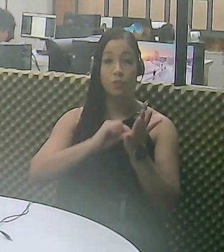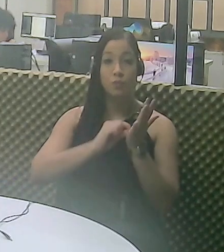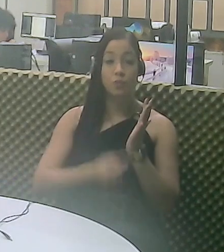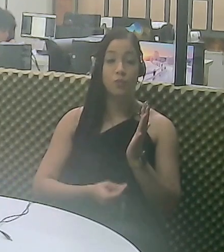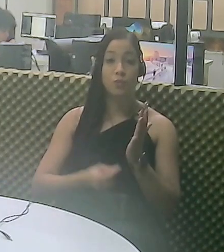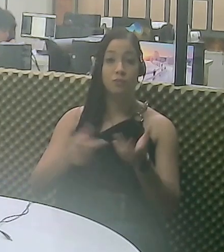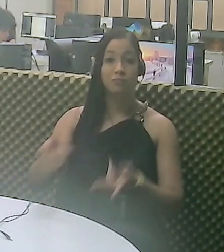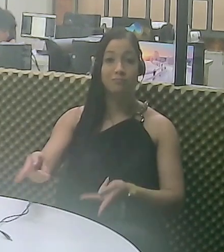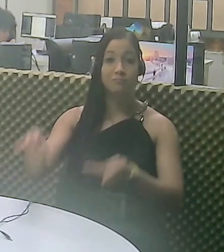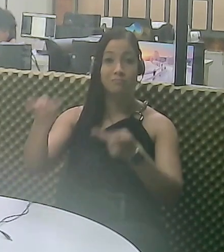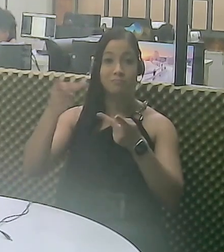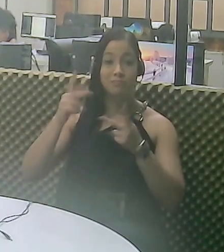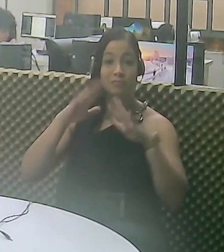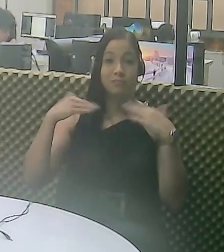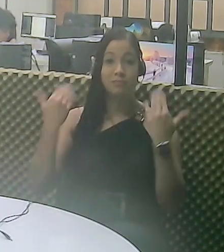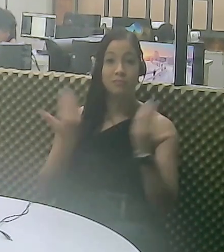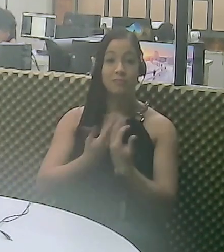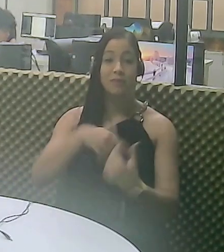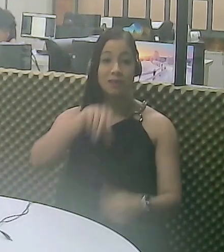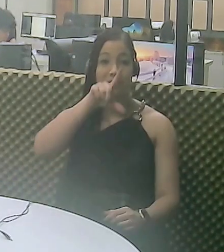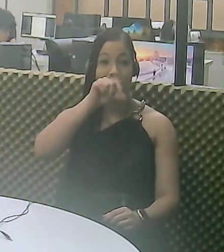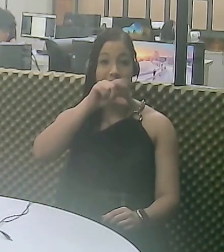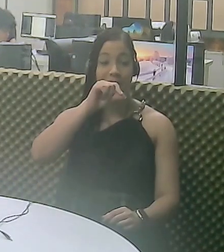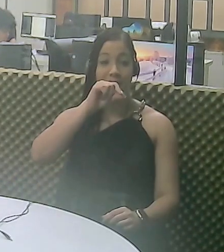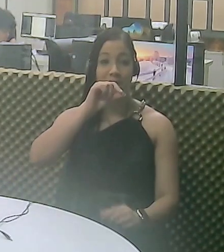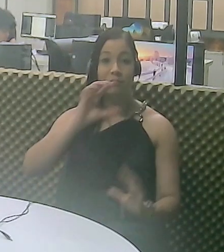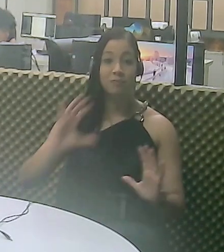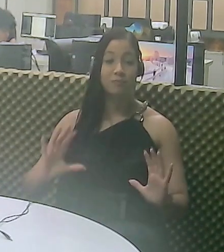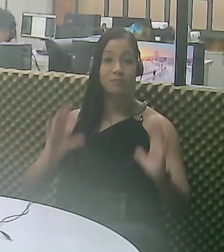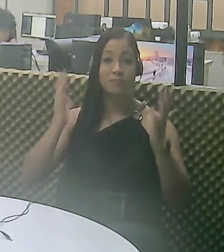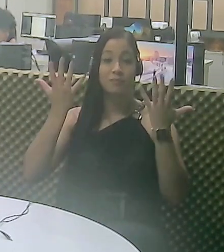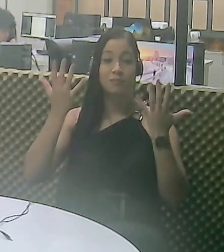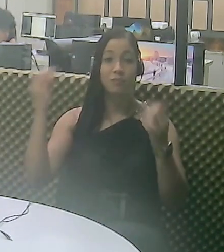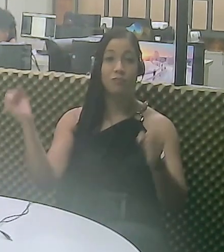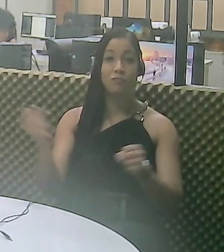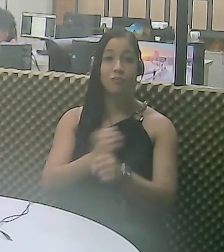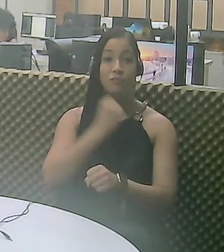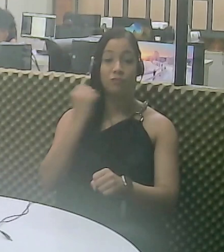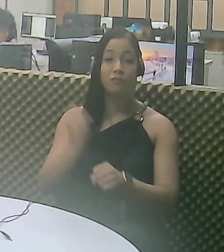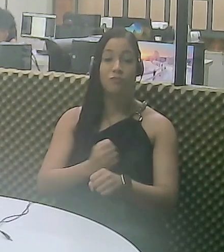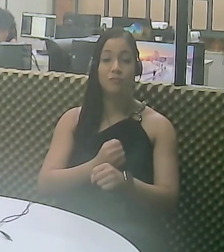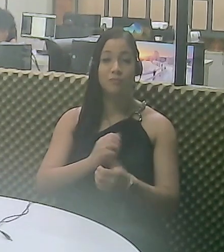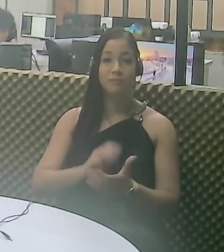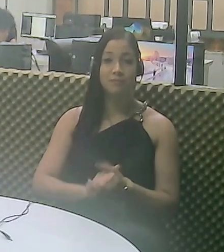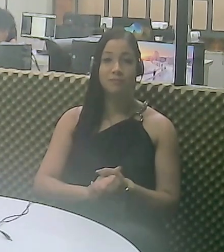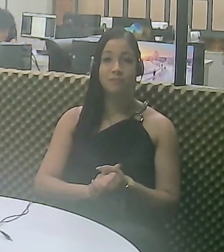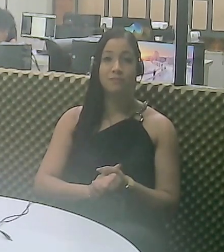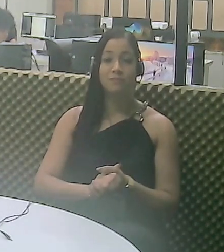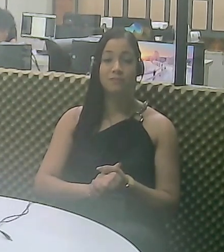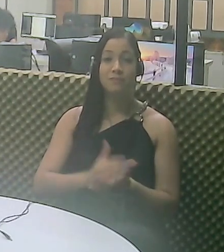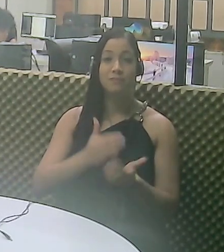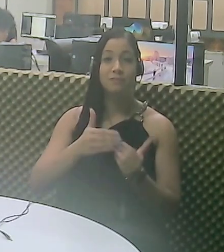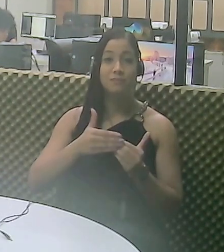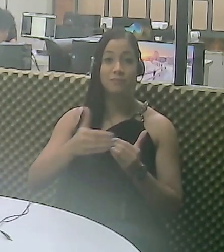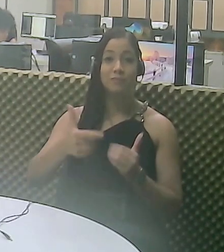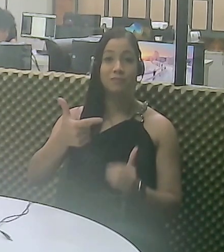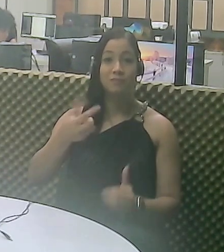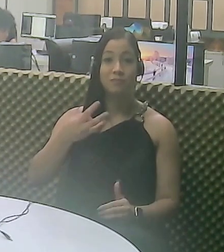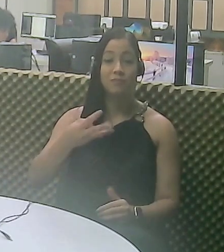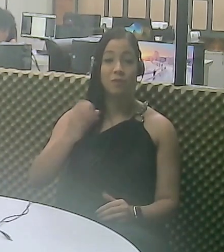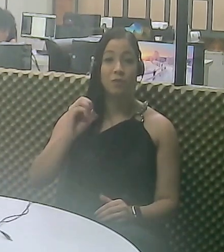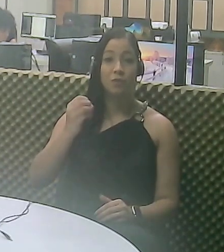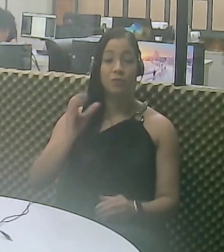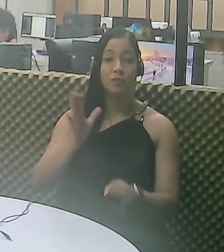serão recebidos na Arena Sabiazinho, durante um evento da construção civil. A partir de 23 de outubro